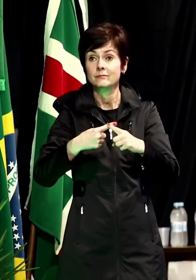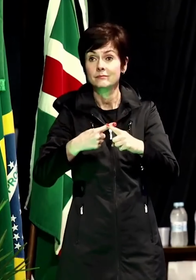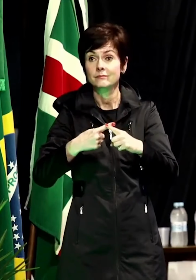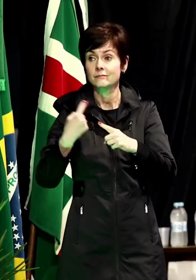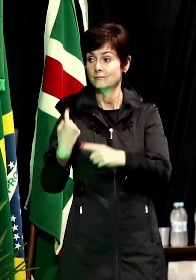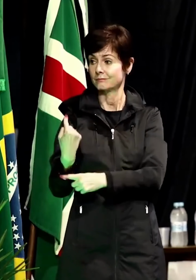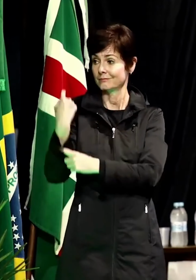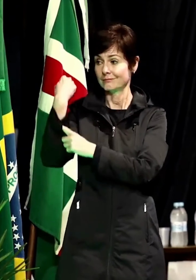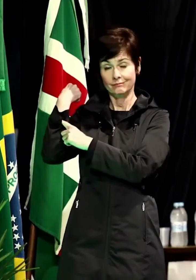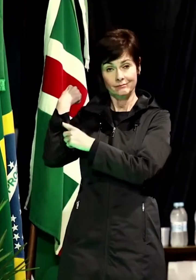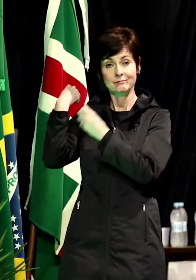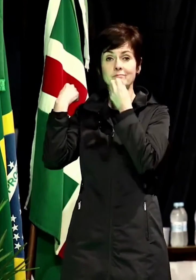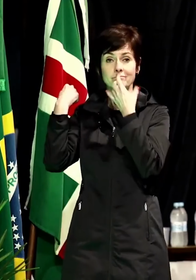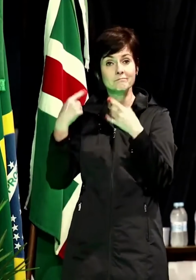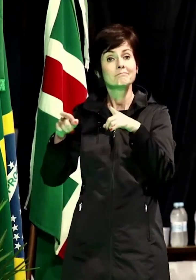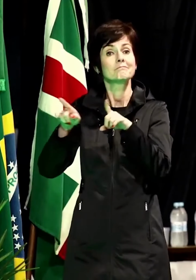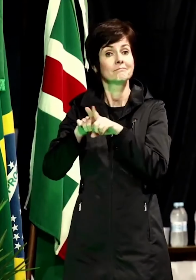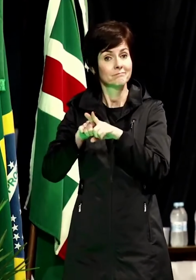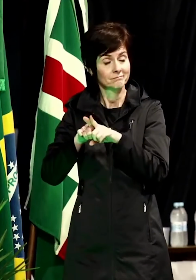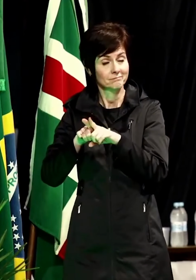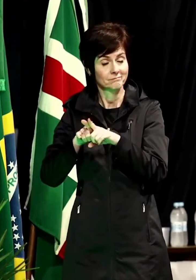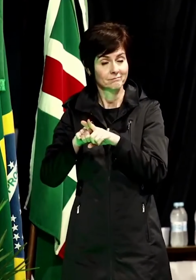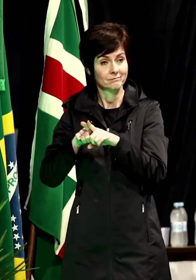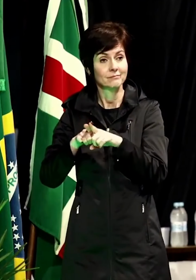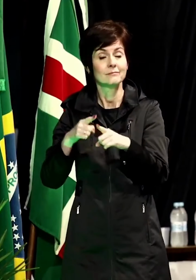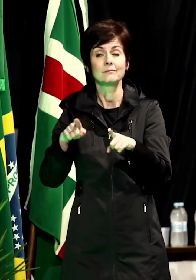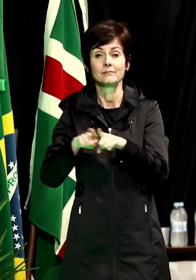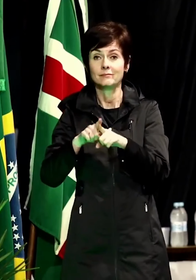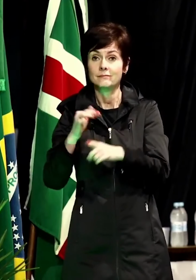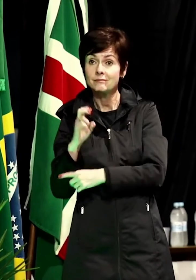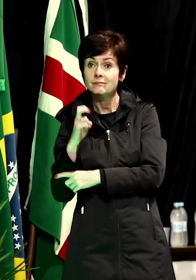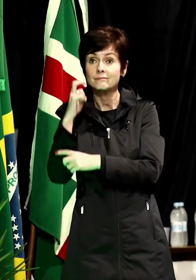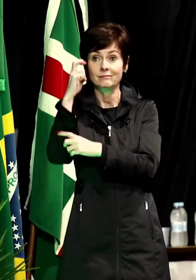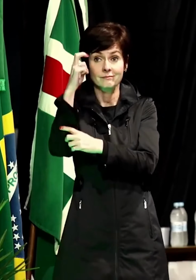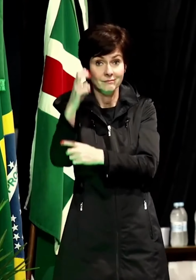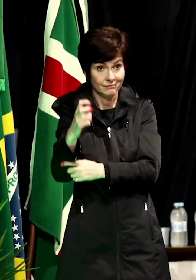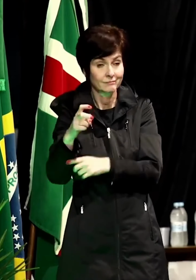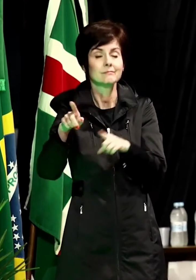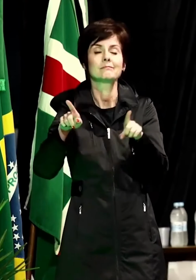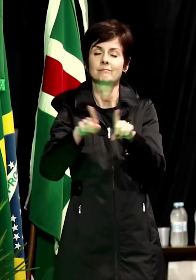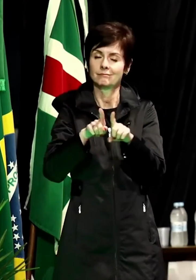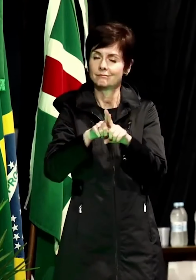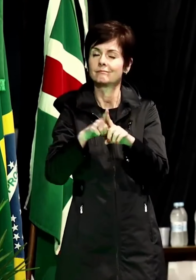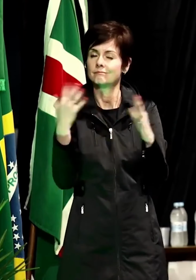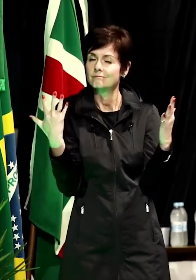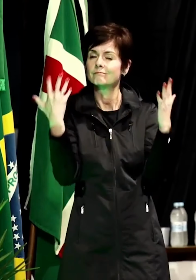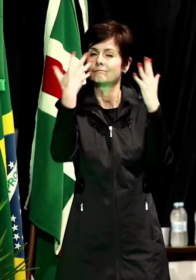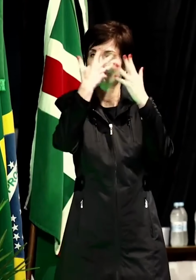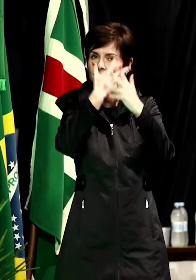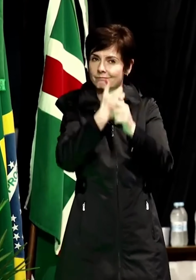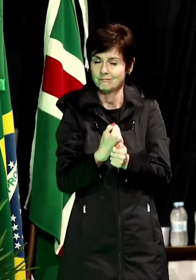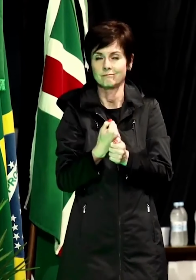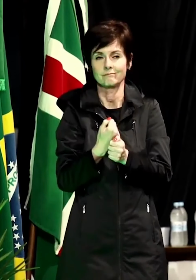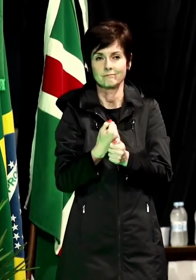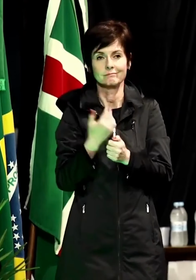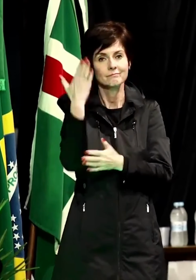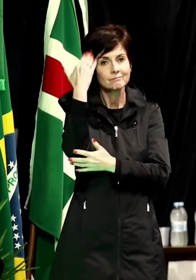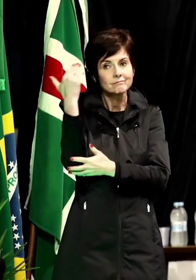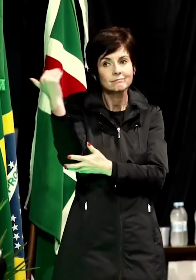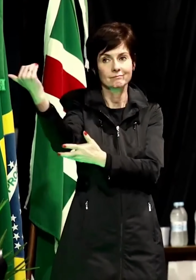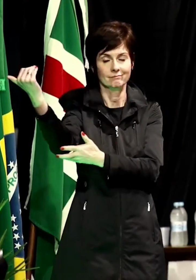Quarta Expo Prata promete com muita... Tem agrofeira também, mas promete junto muita tecnologia. O que, que o pessoal que está nos assistindo